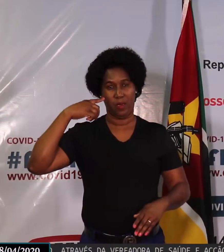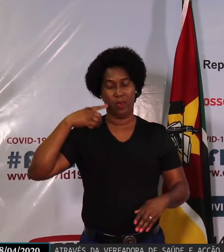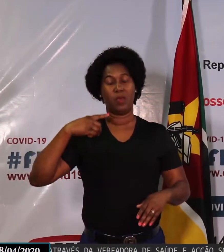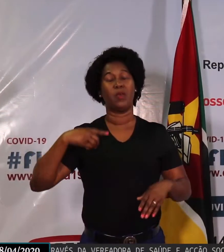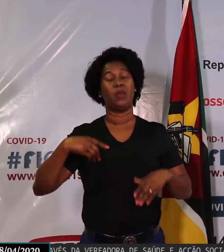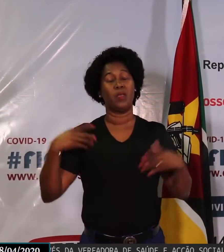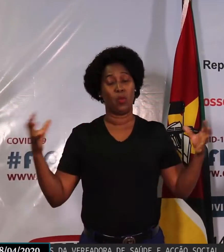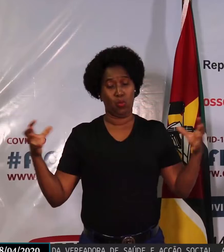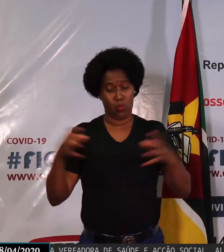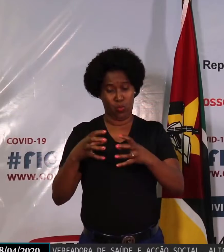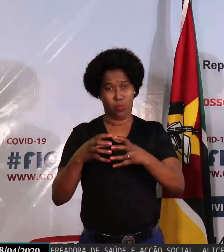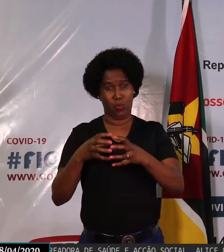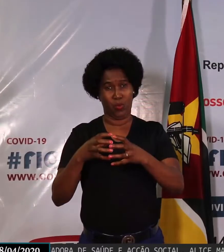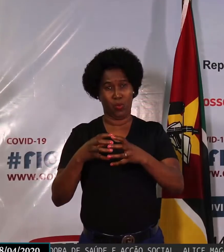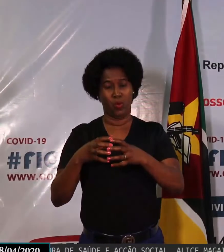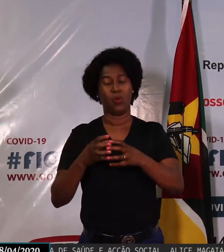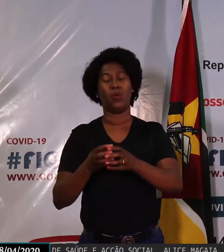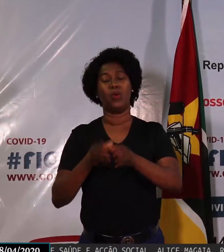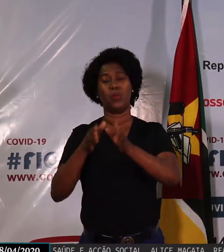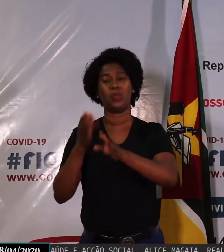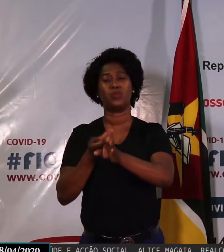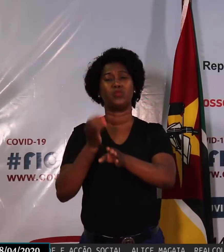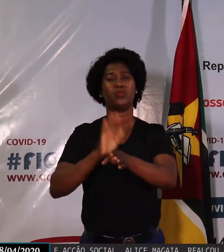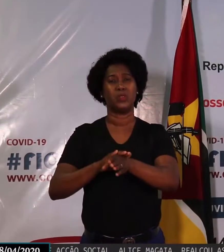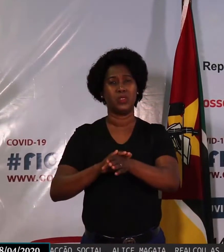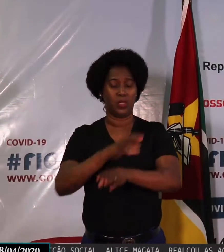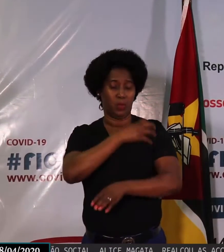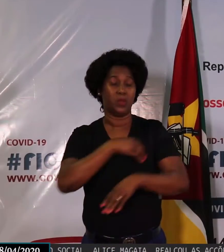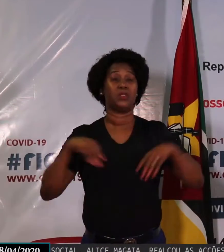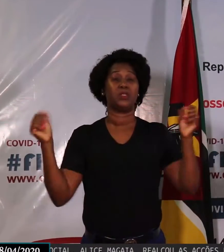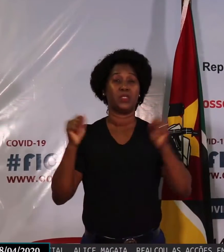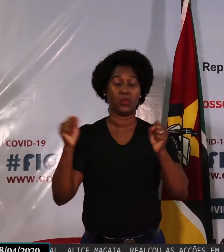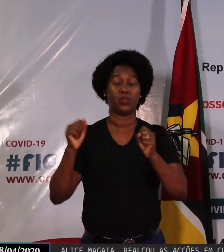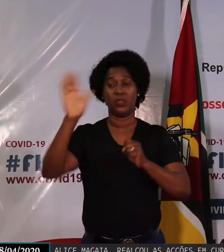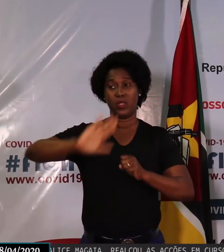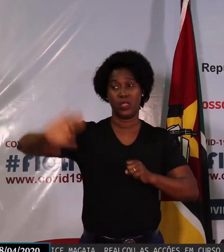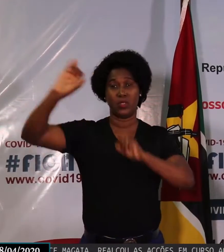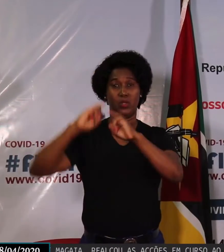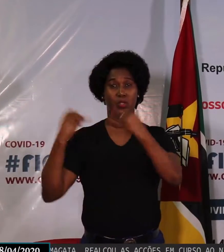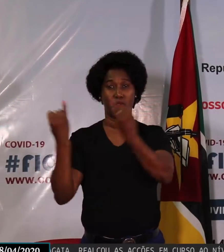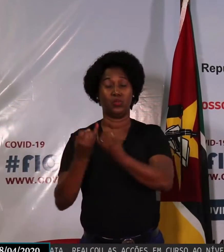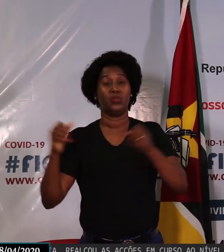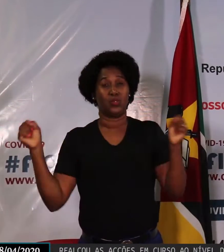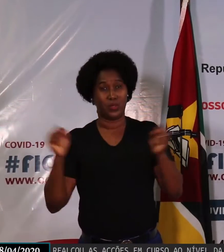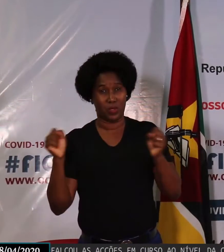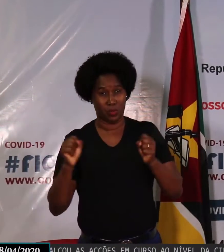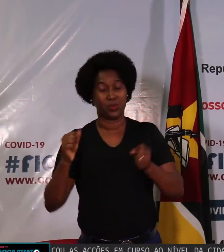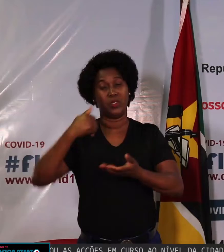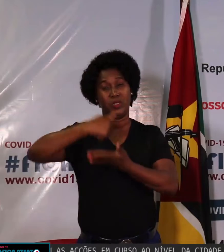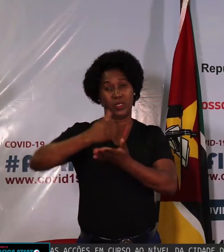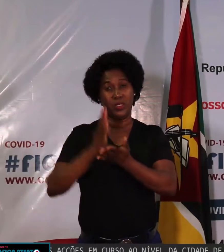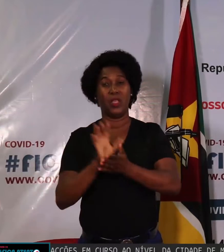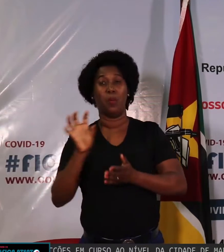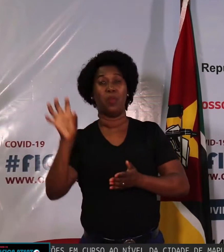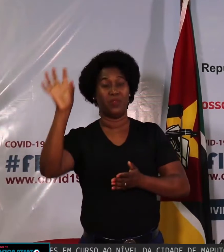Imediatamente, uma equipe constituída por especialistas do Ministério da Saúde, do Instituto Nacional de Saúde, das Direções Provinciais de Saúde